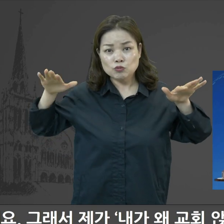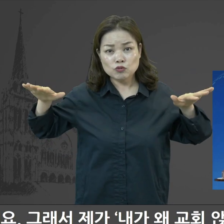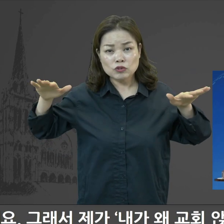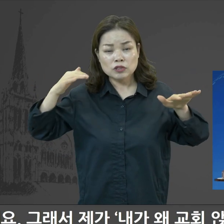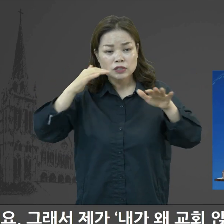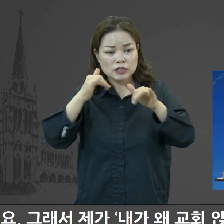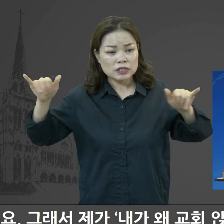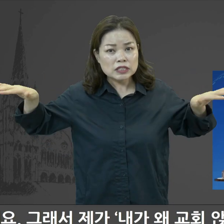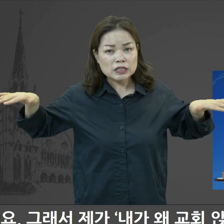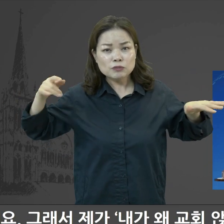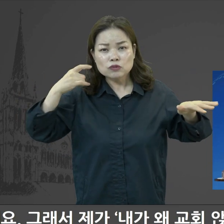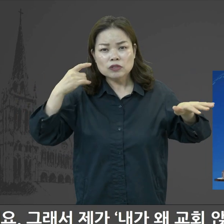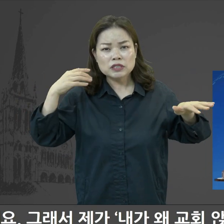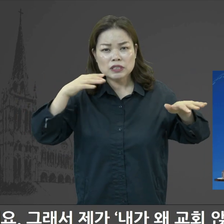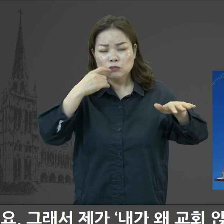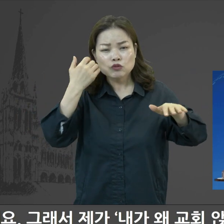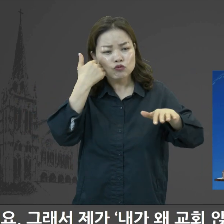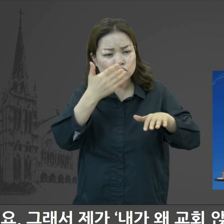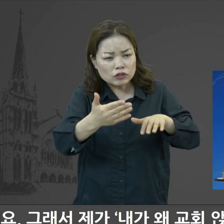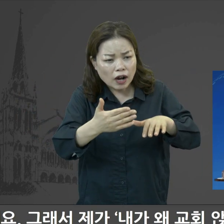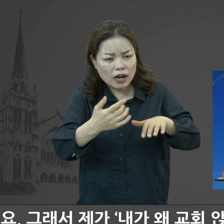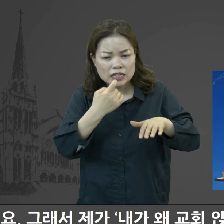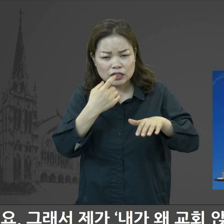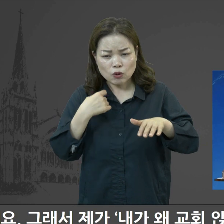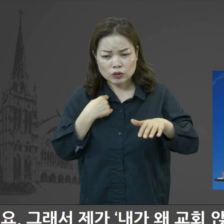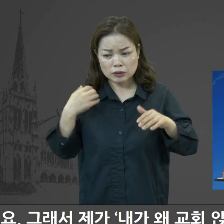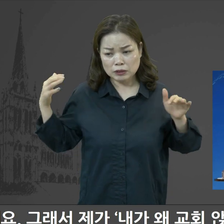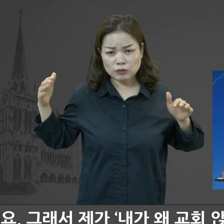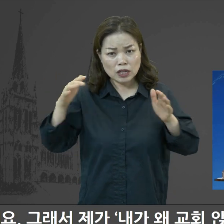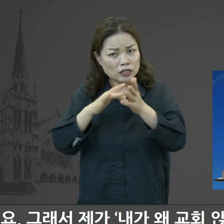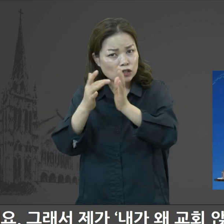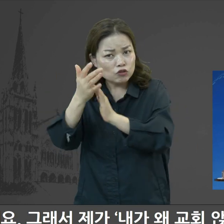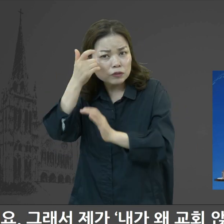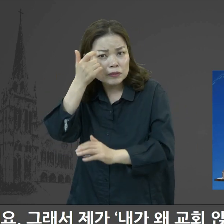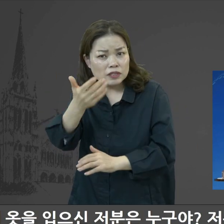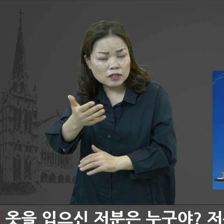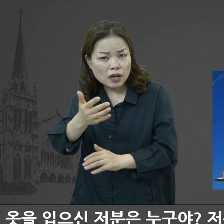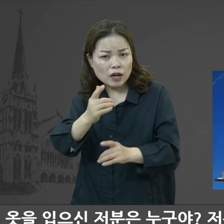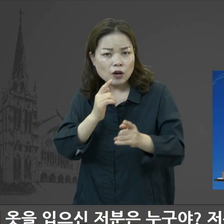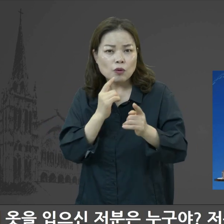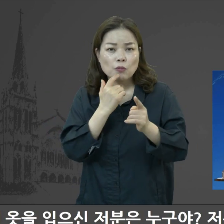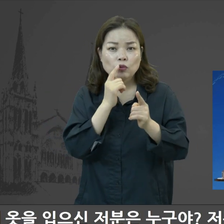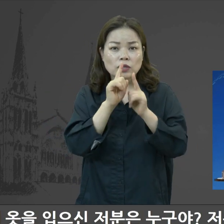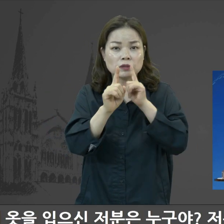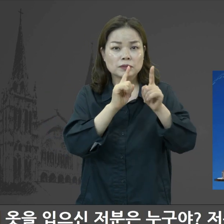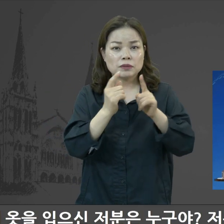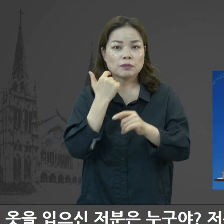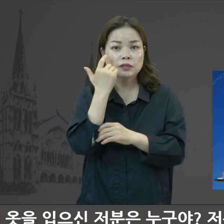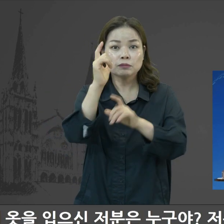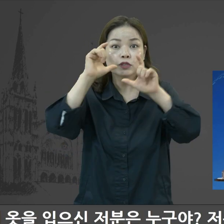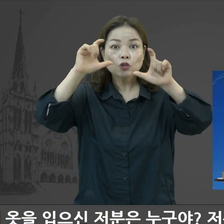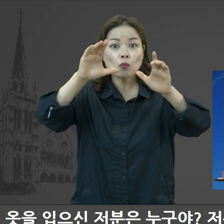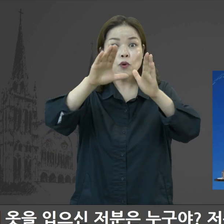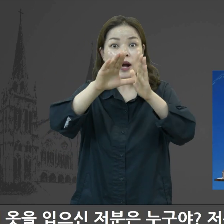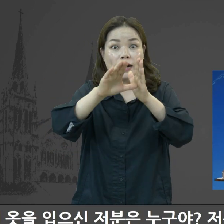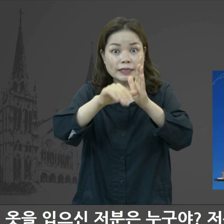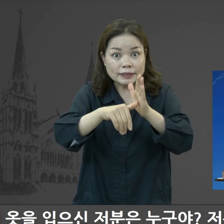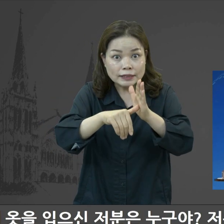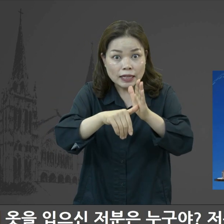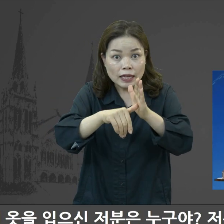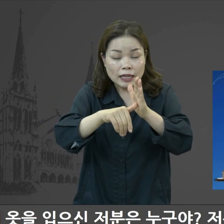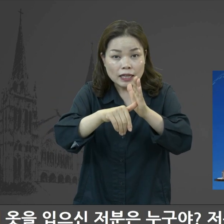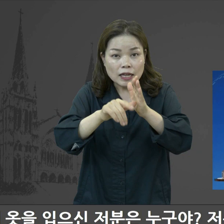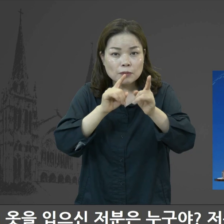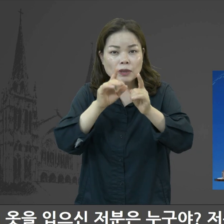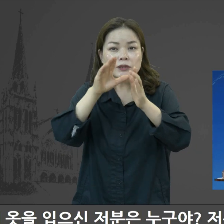누구야? 저분이 예수님이신가? 그리고 제가 이렇게 쳐다보고 있는데 목사님이 말씀을 전하시는데요. 목사님이